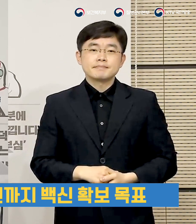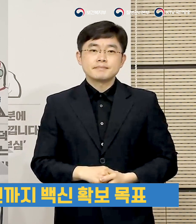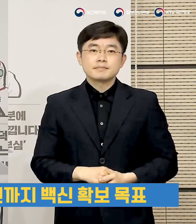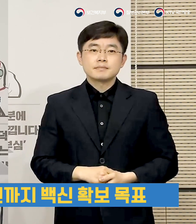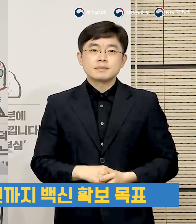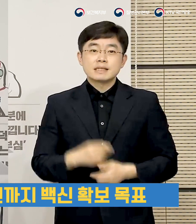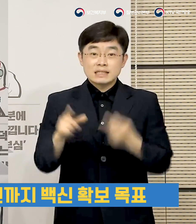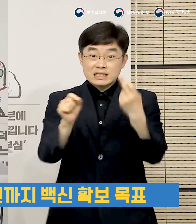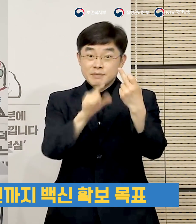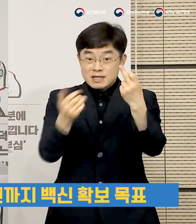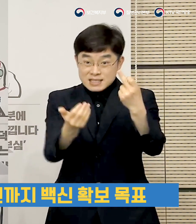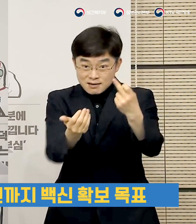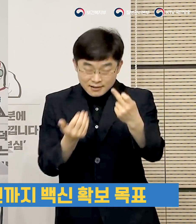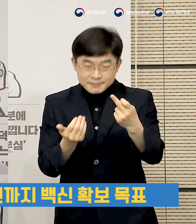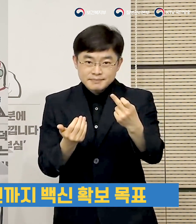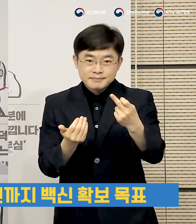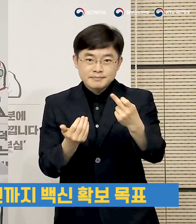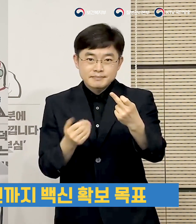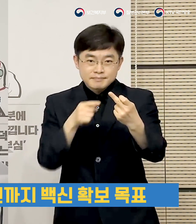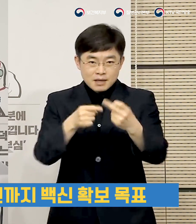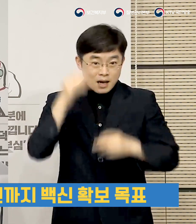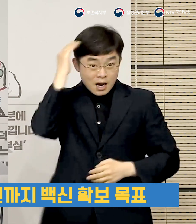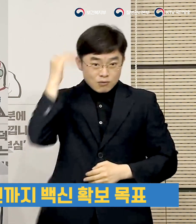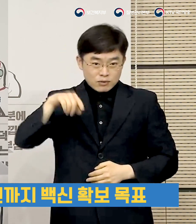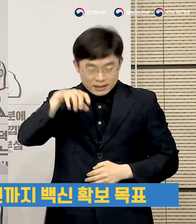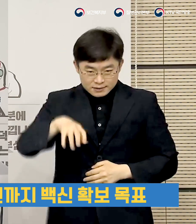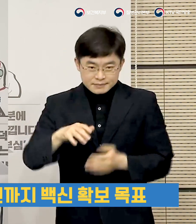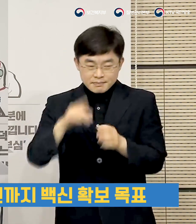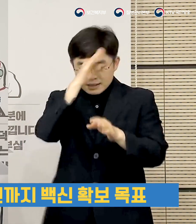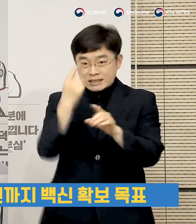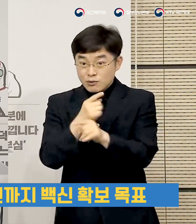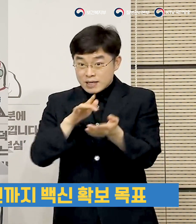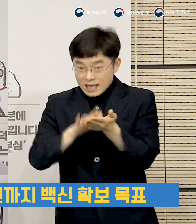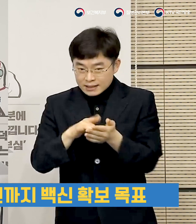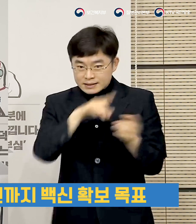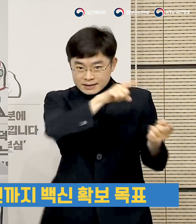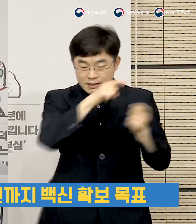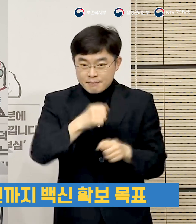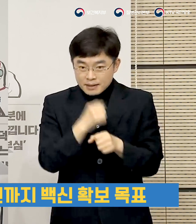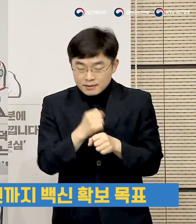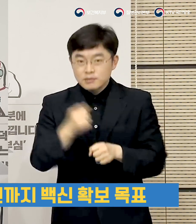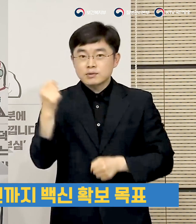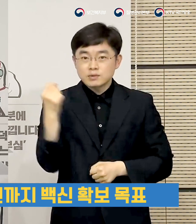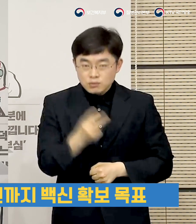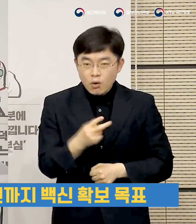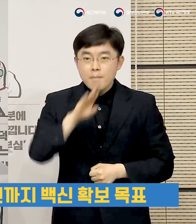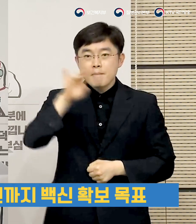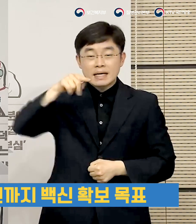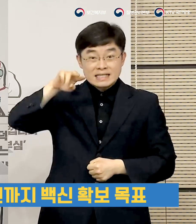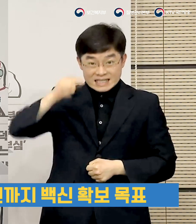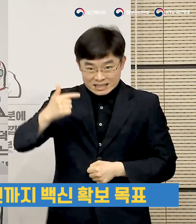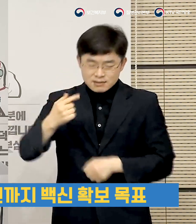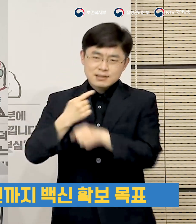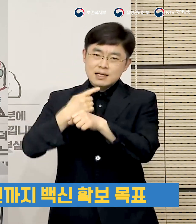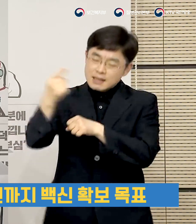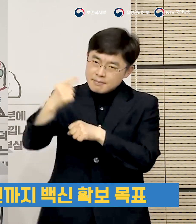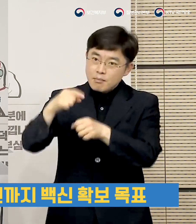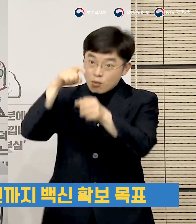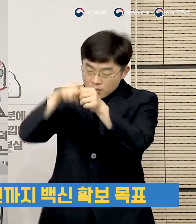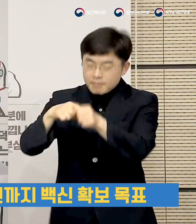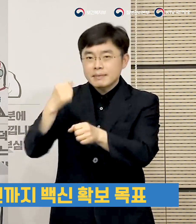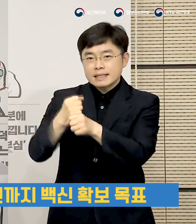올해 안에 국산 치료제의 확보, 내년까지 백신 확보를 목표로 국가 차원에서 유망